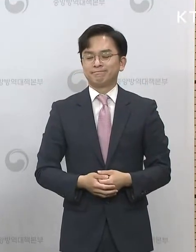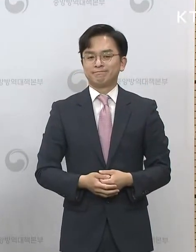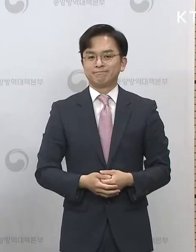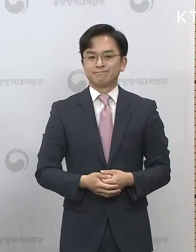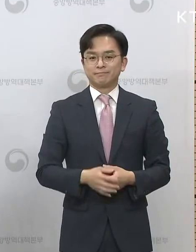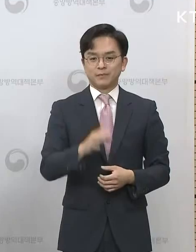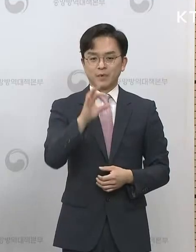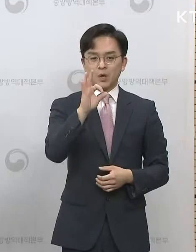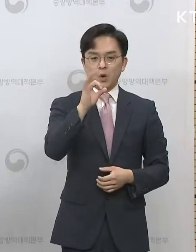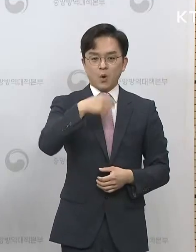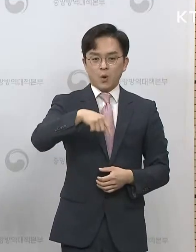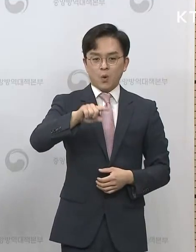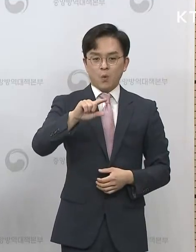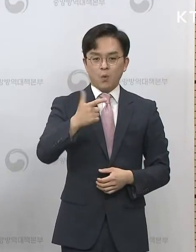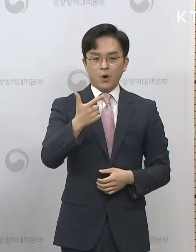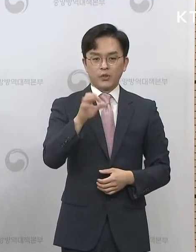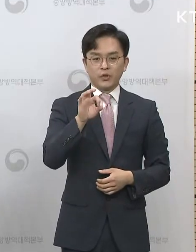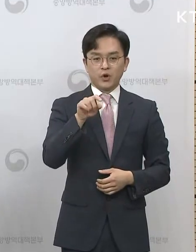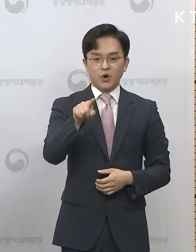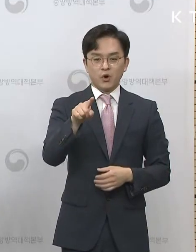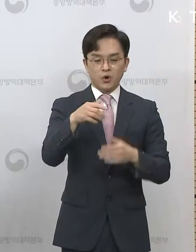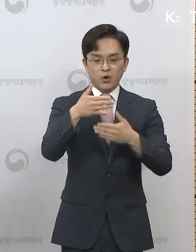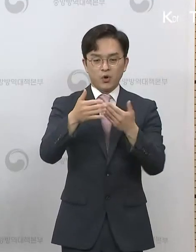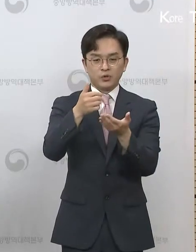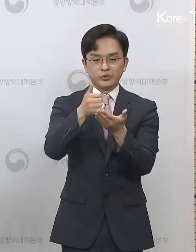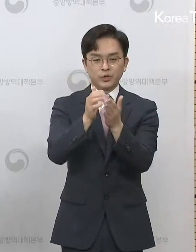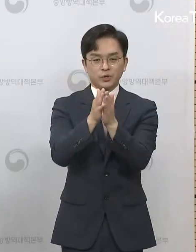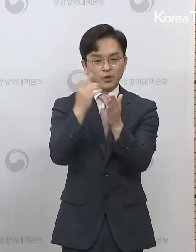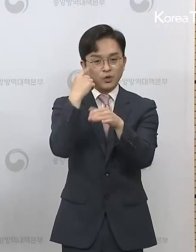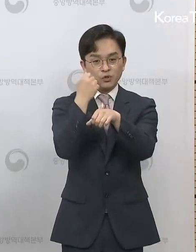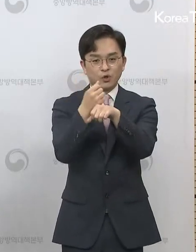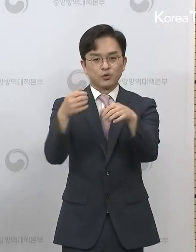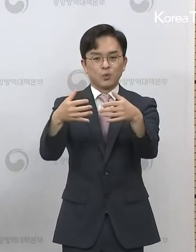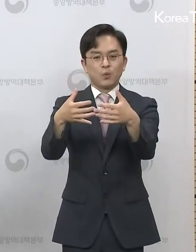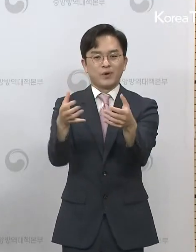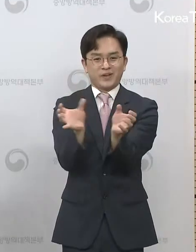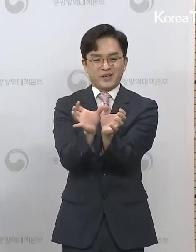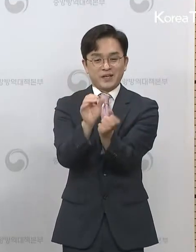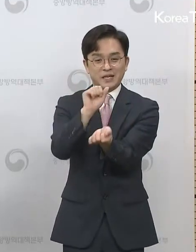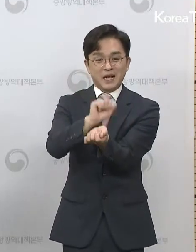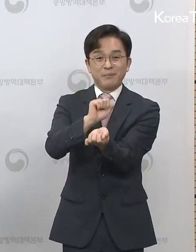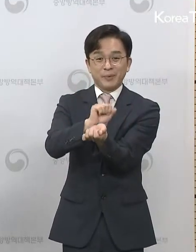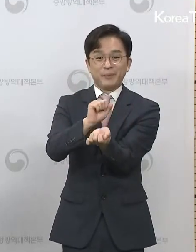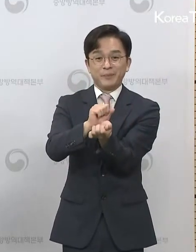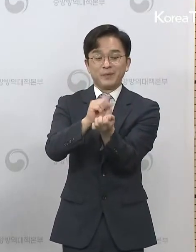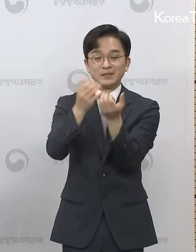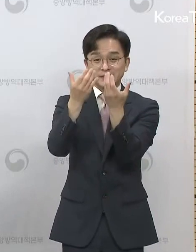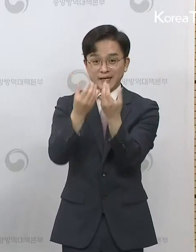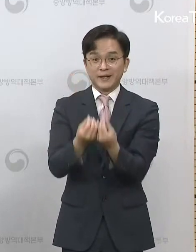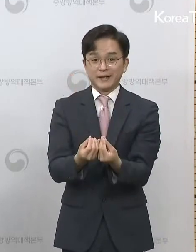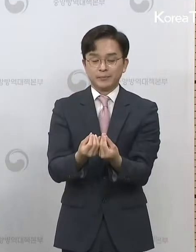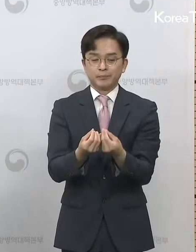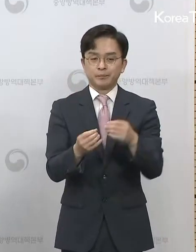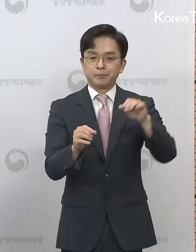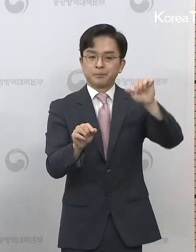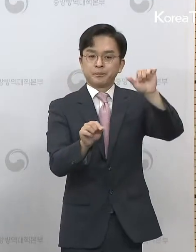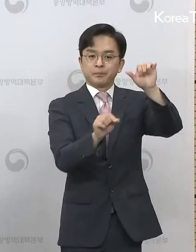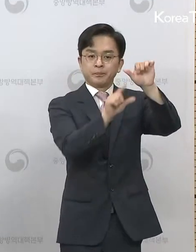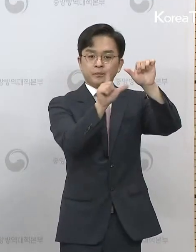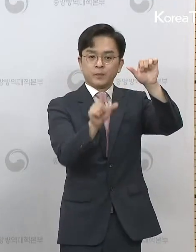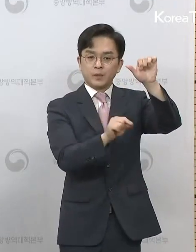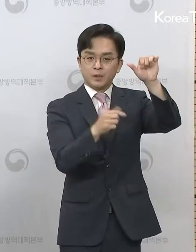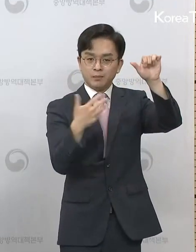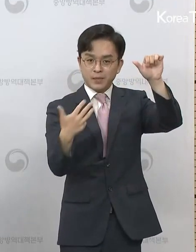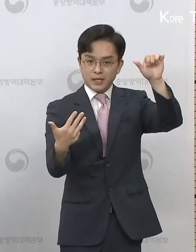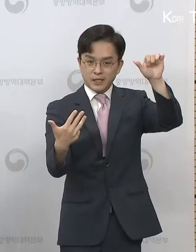원어선경연구회 관련해서는 저희가 5월 8일 그리고